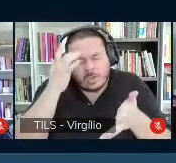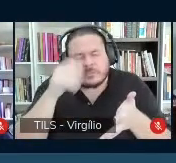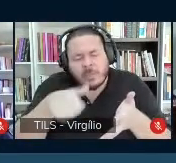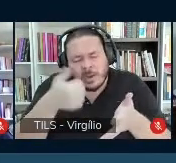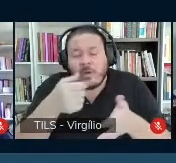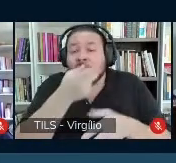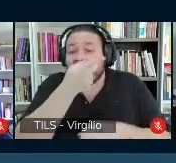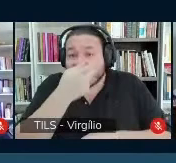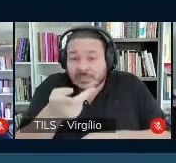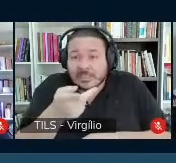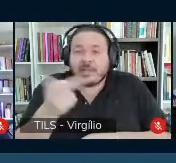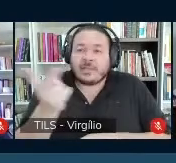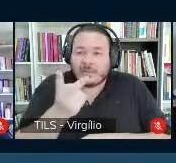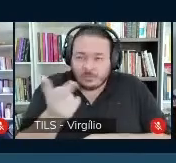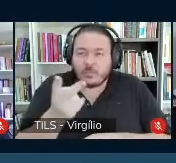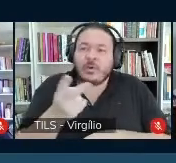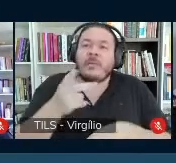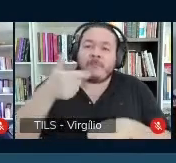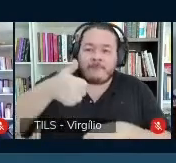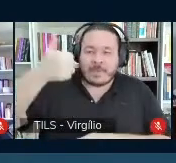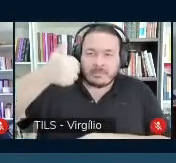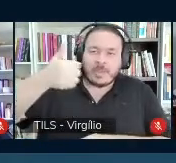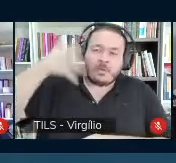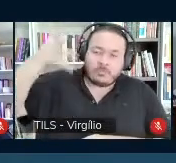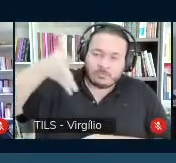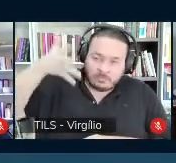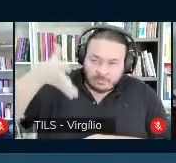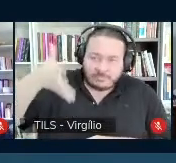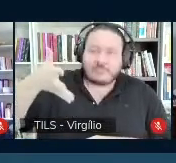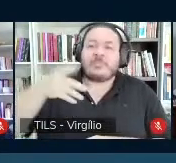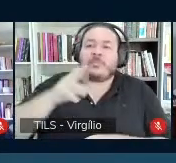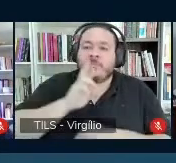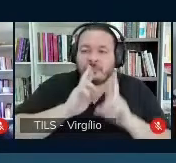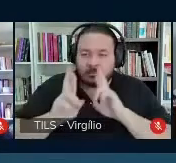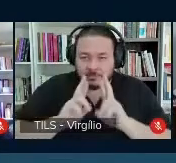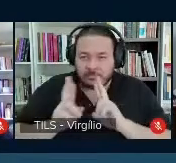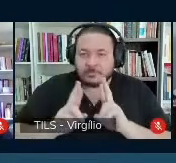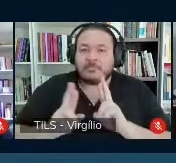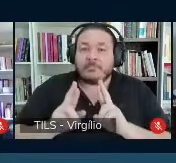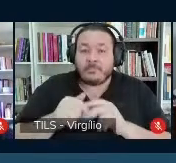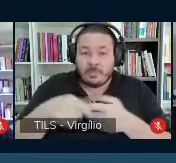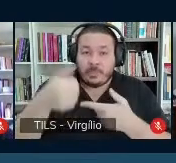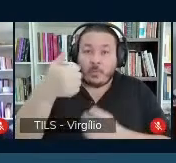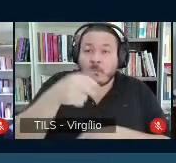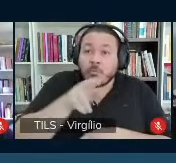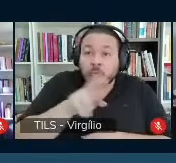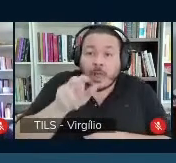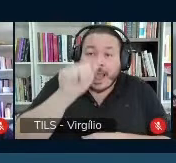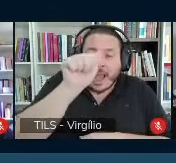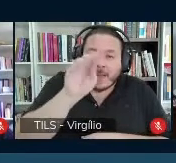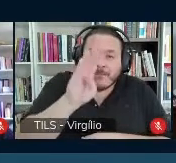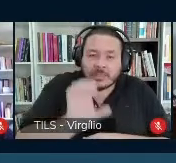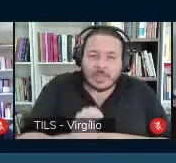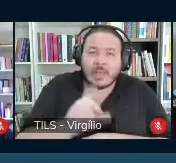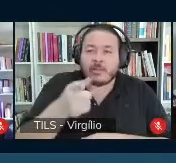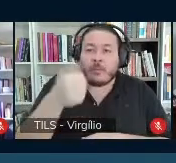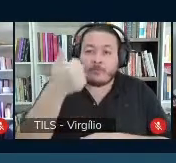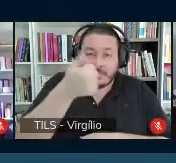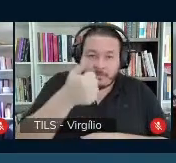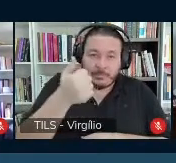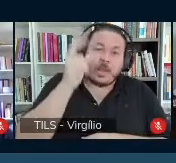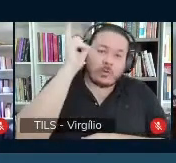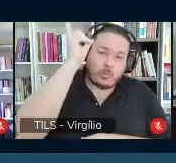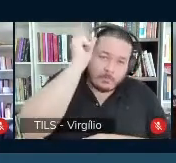visitantes falarem primeiro, tá bem? Então eu chamo a professora, vamos na ordem alfabética, eu chamo primeiro a professora Beth, depois eu chamo